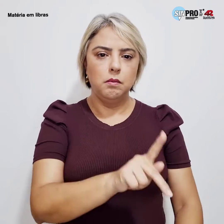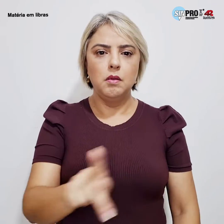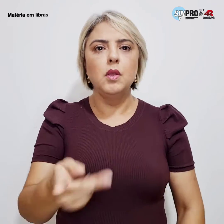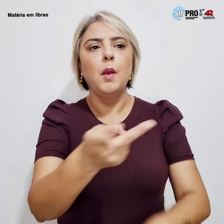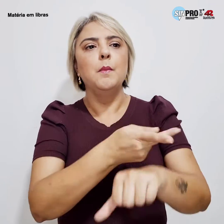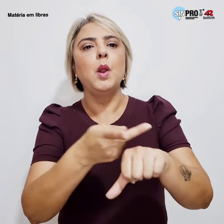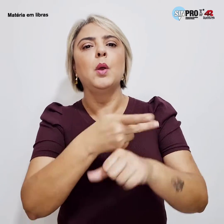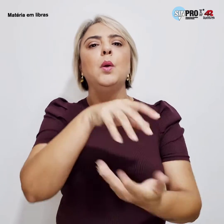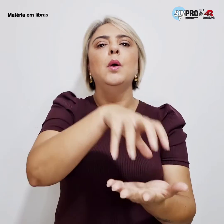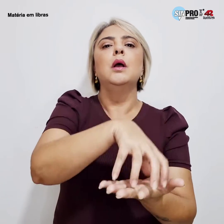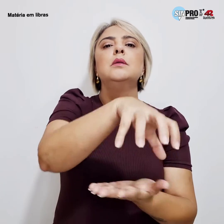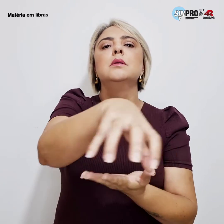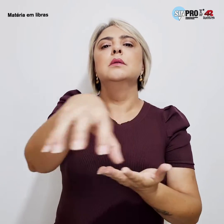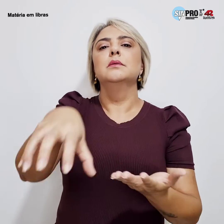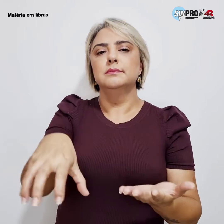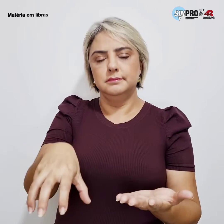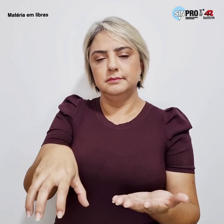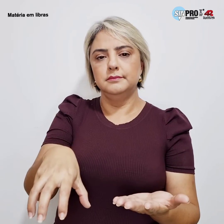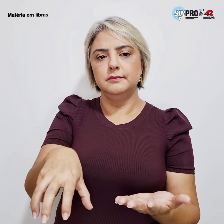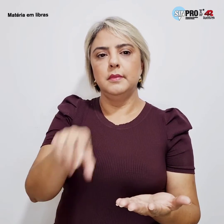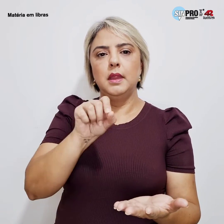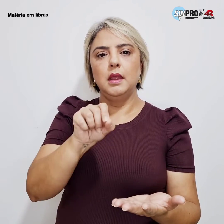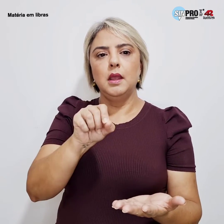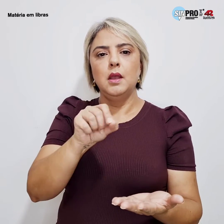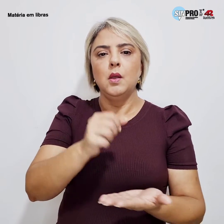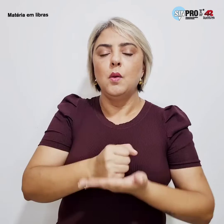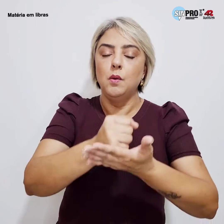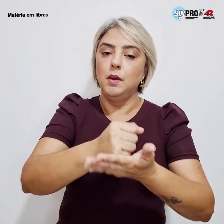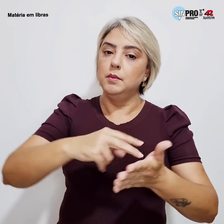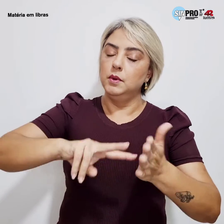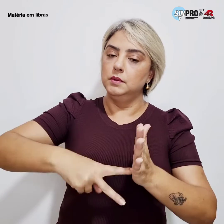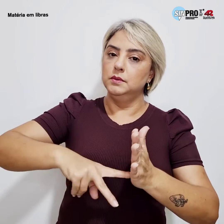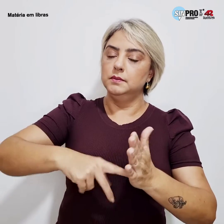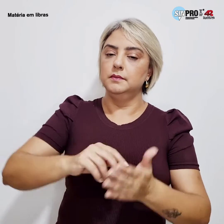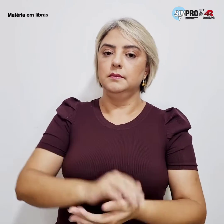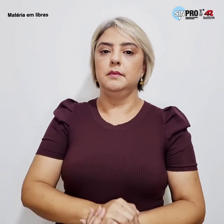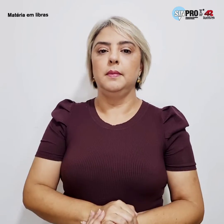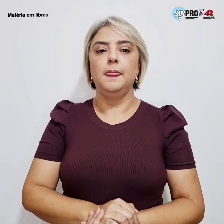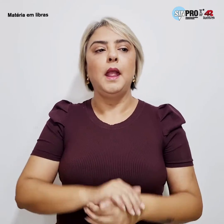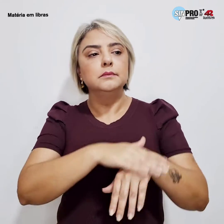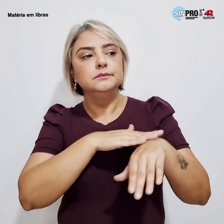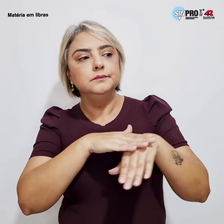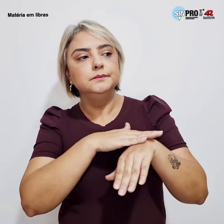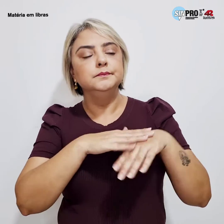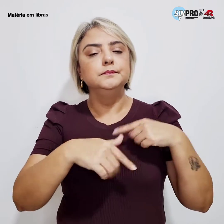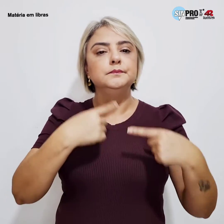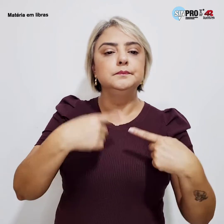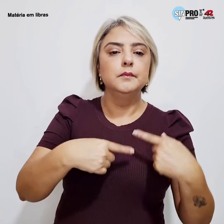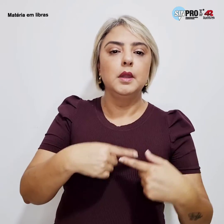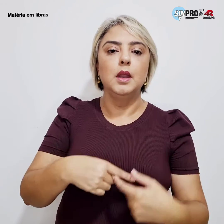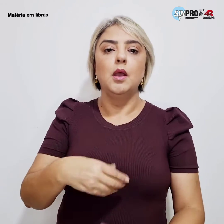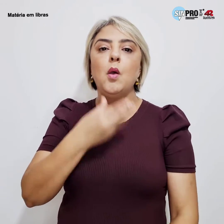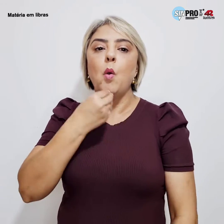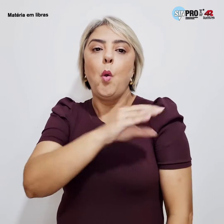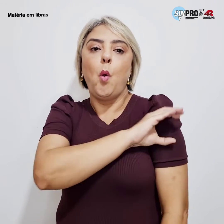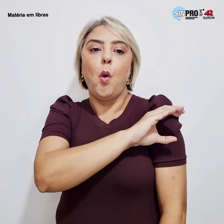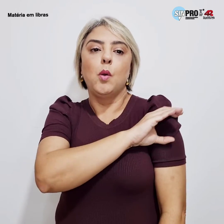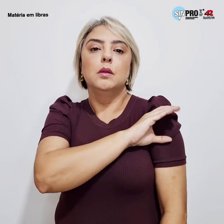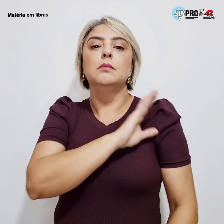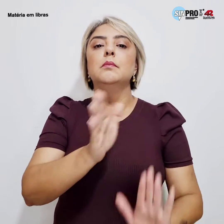a coordenação da regional com o apoio do Simpro. Na conversa, o coordenador propôs o